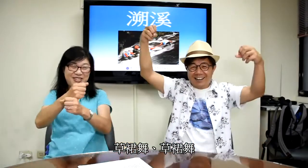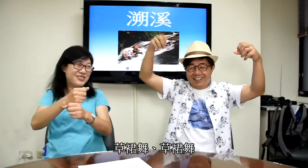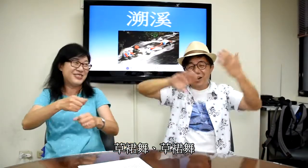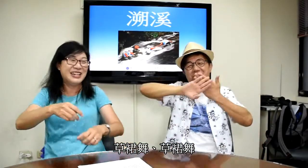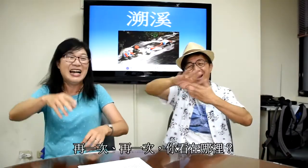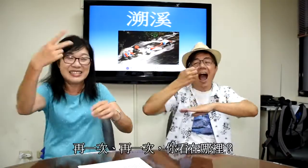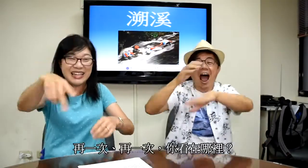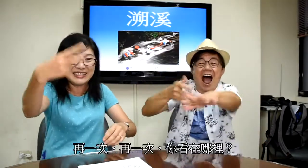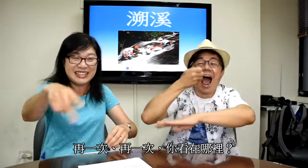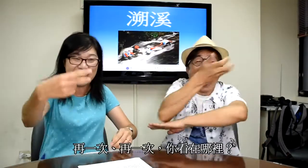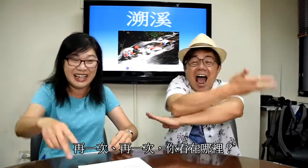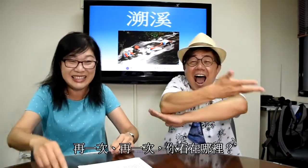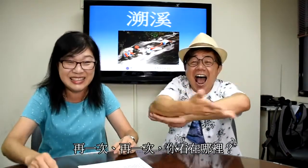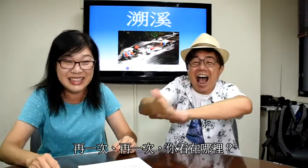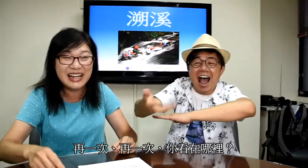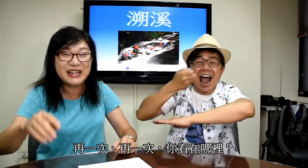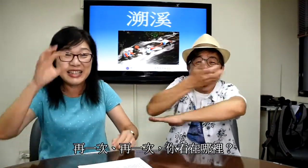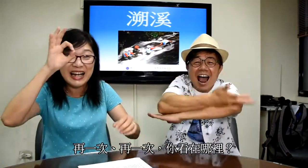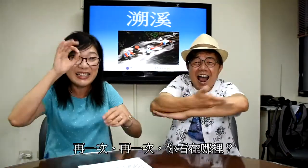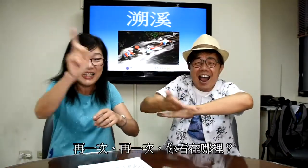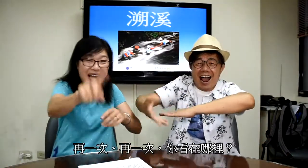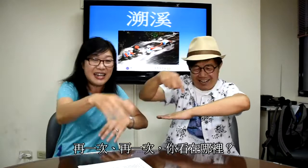草青木，这一次，再一次，你看在哪里？